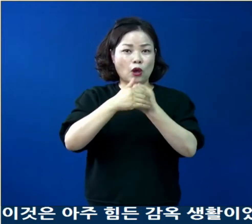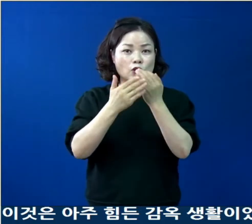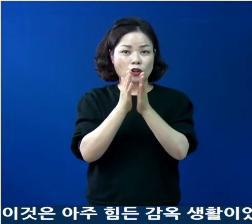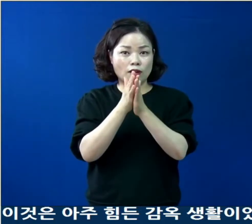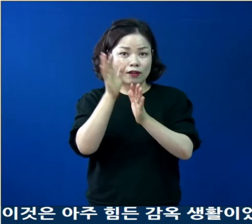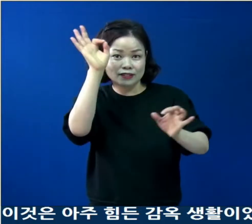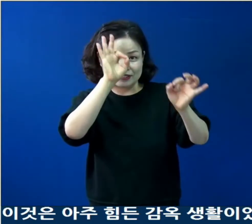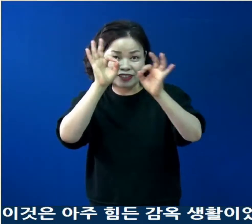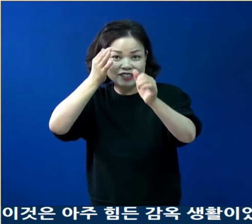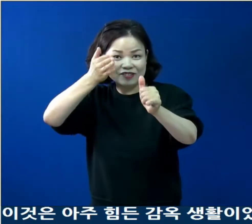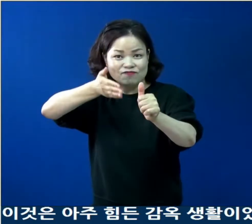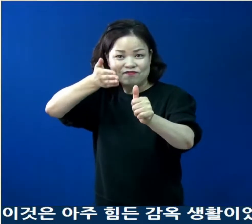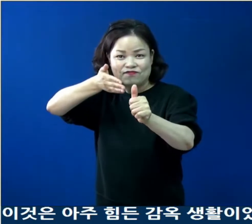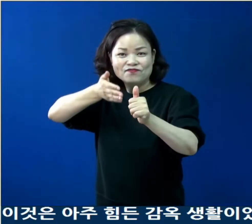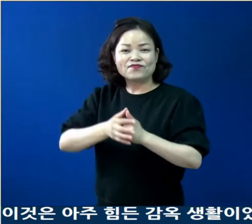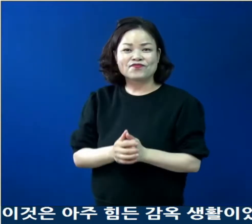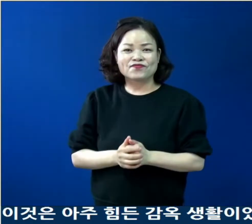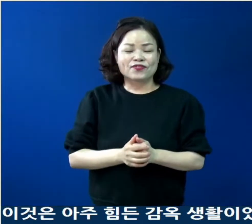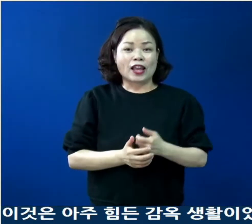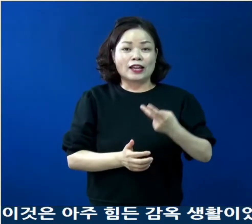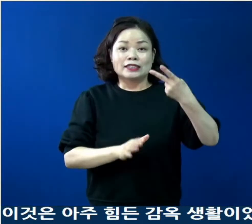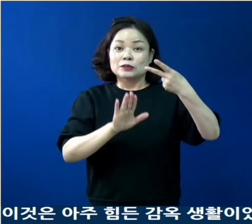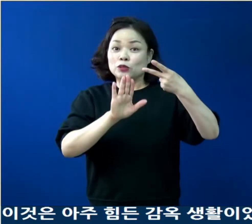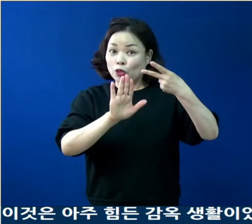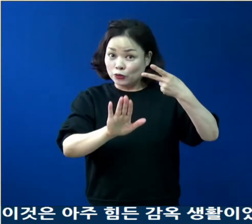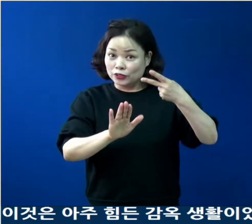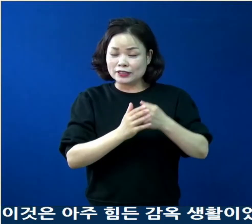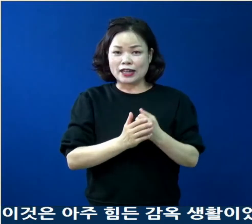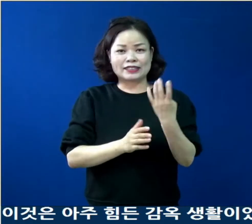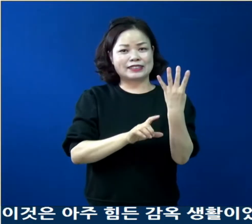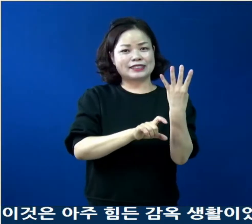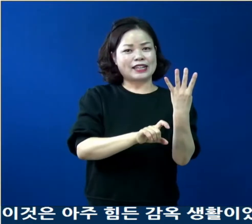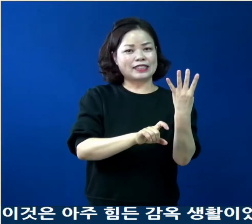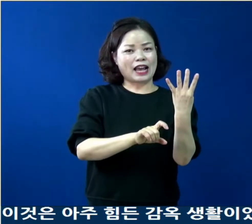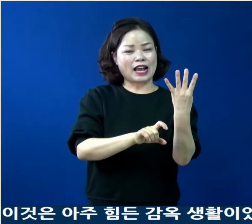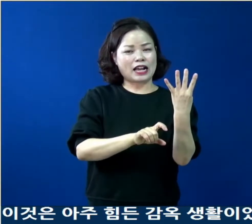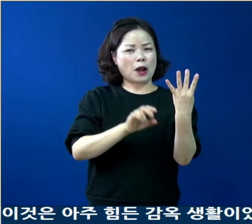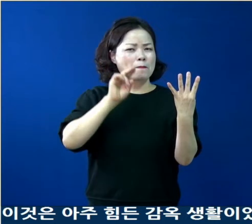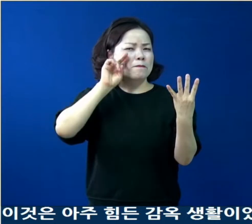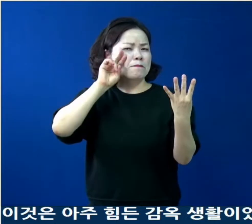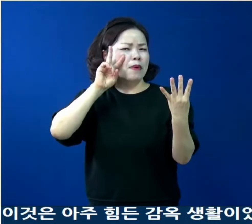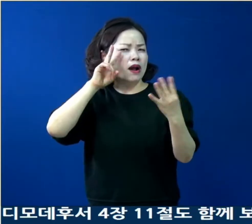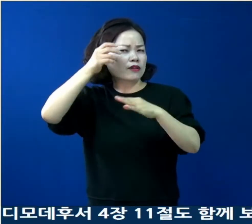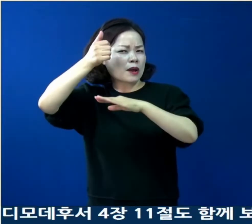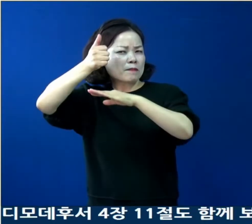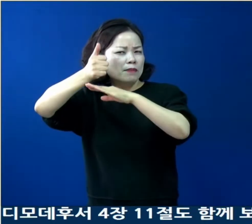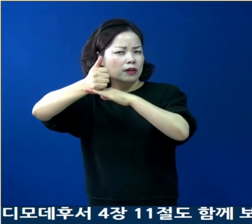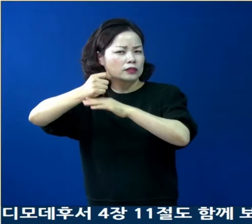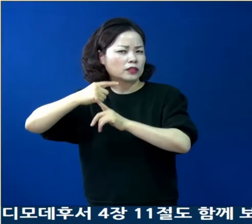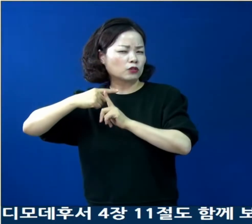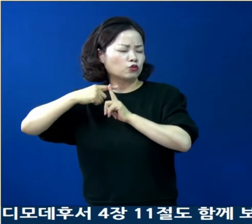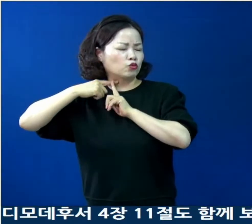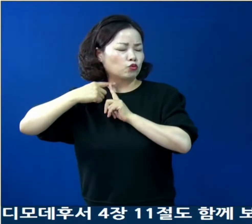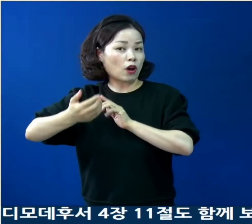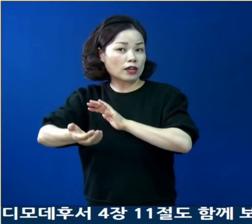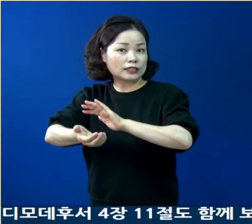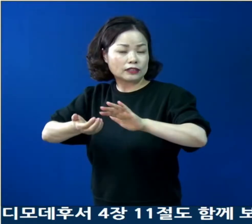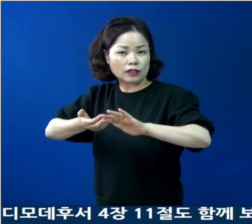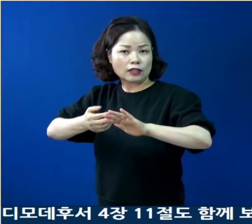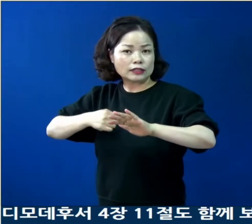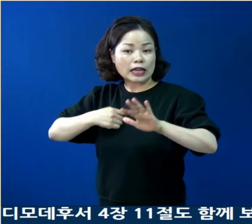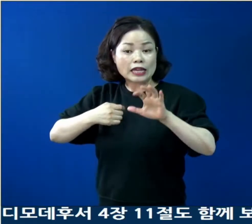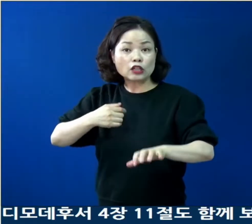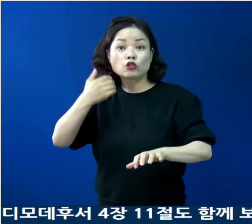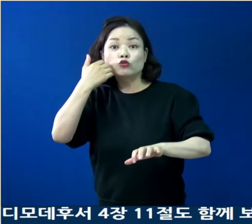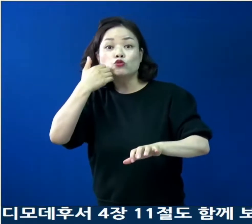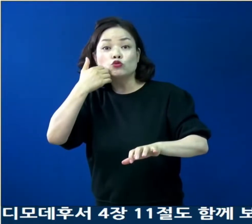있으신 분들은 찾아가 보시고요. 디모데후서 4장에 보면 바울이 이제 맨 마지막에 순교 직전에 자기 곁에